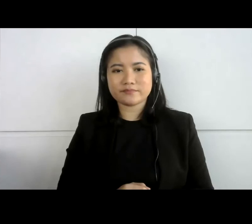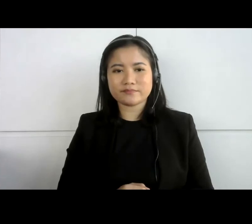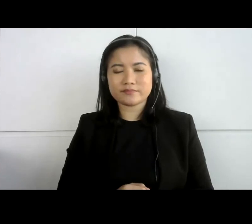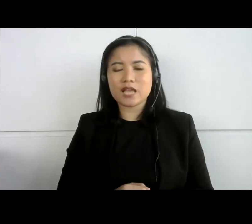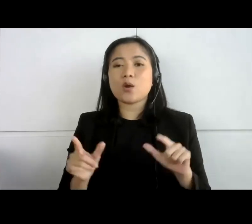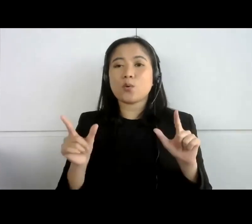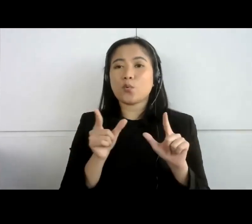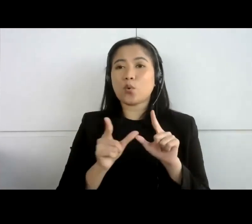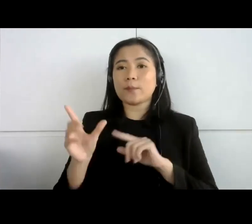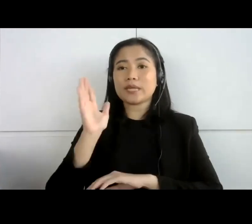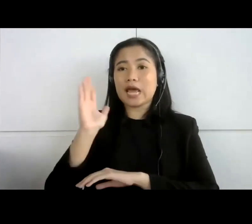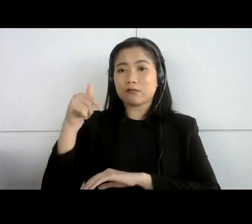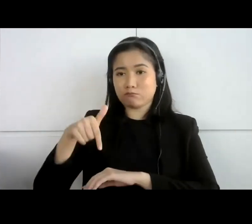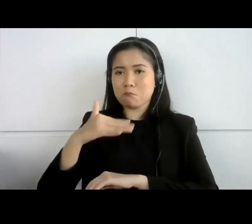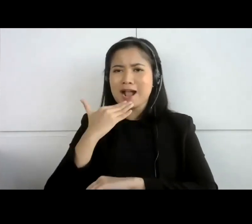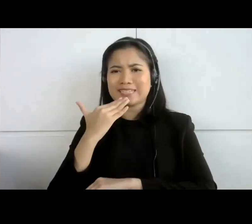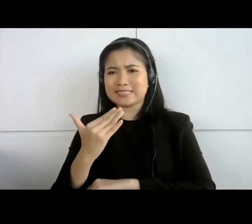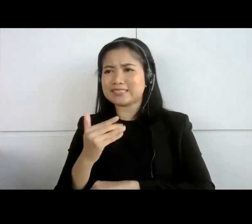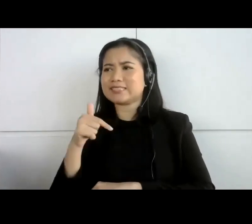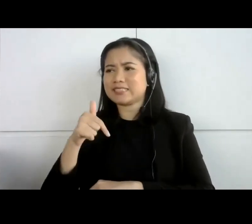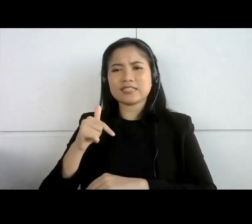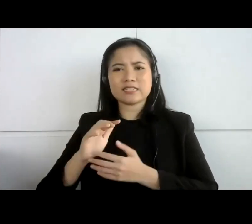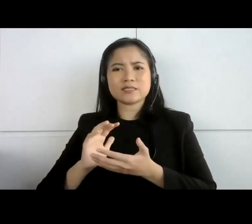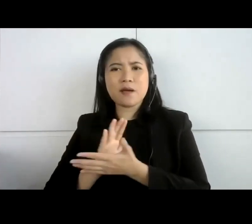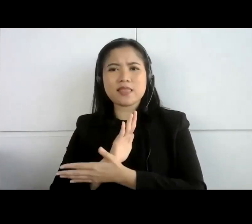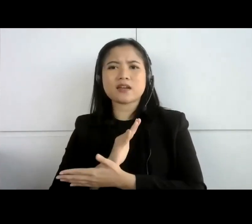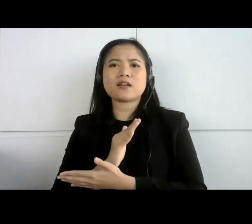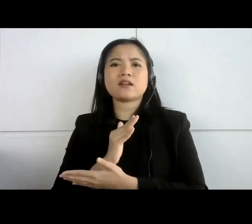webinar ini kesempatan saya